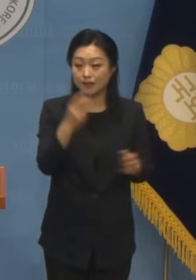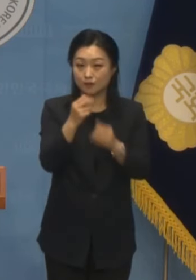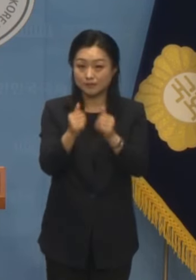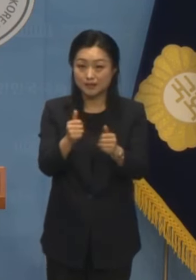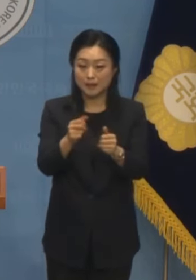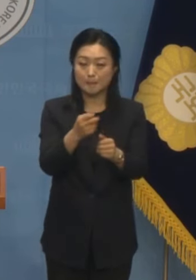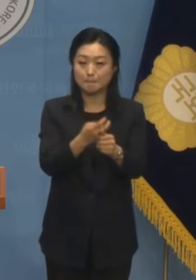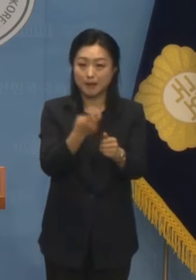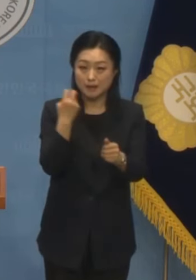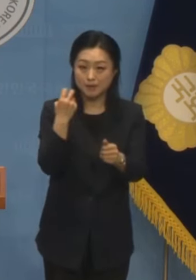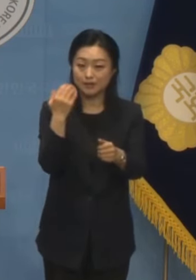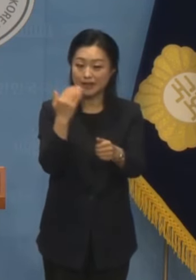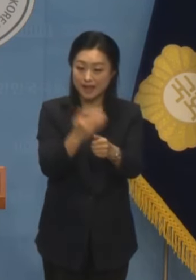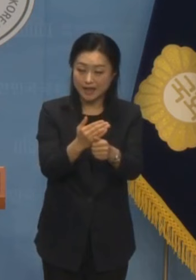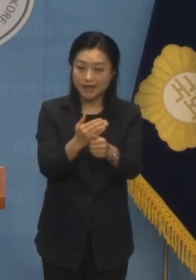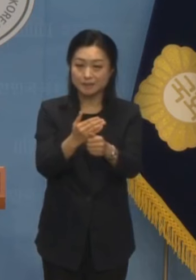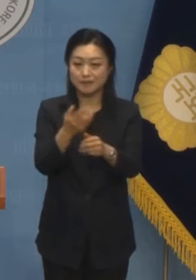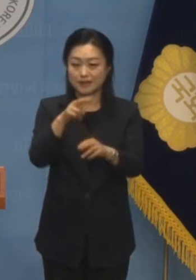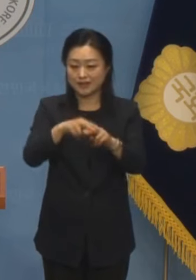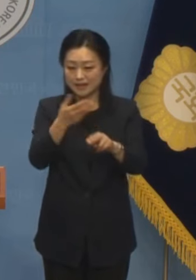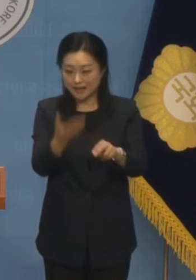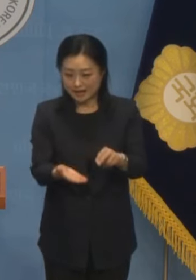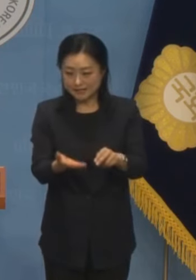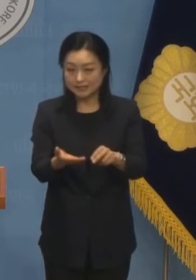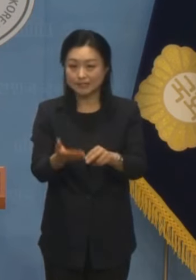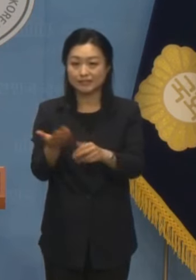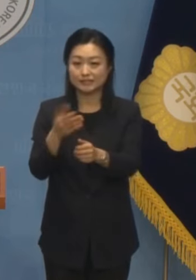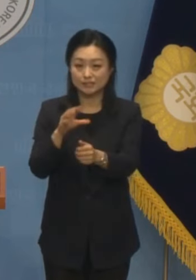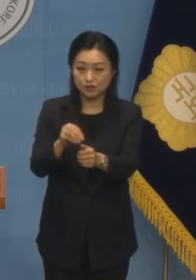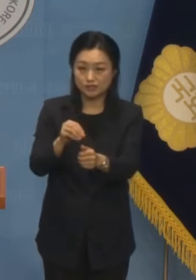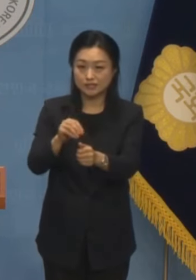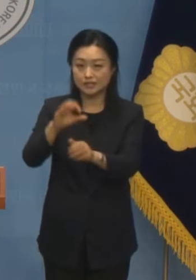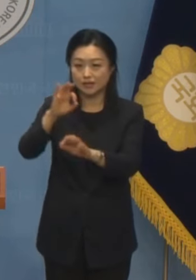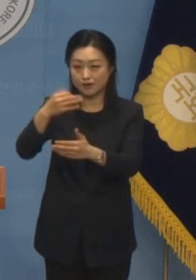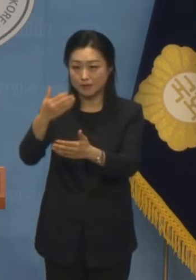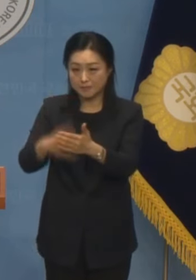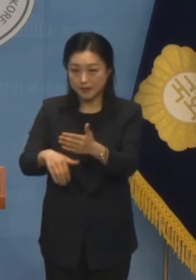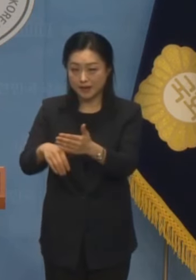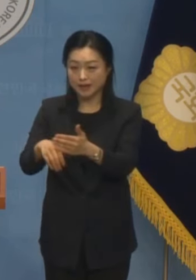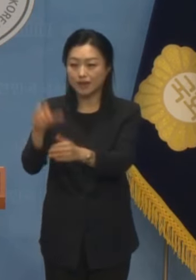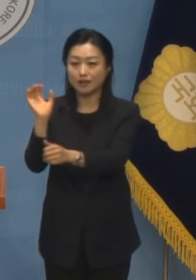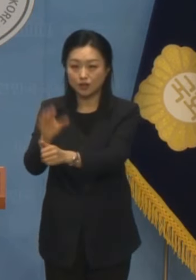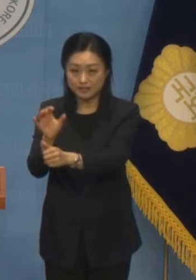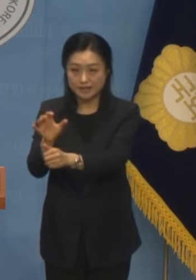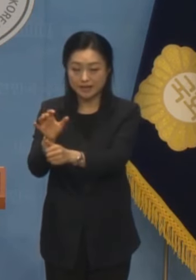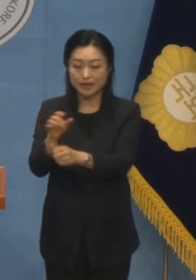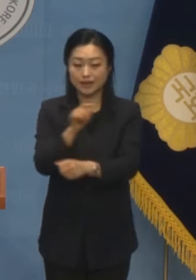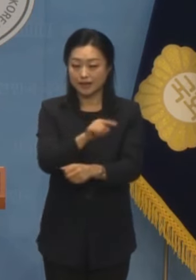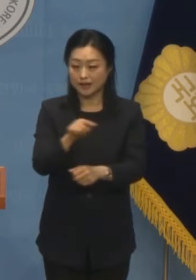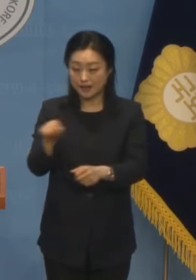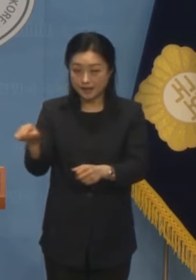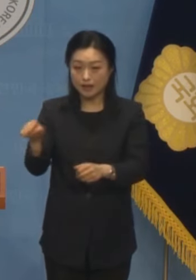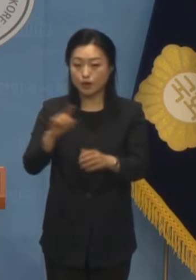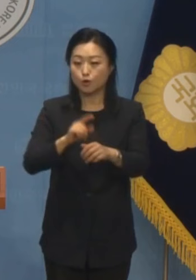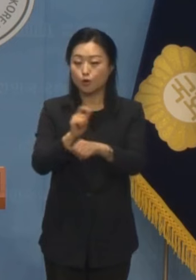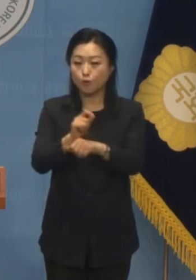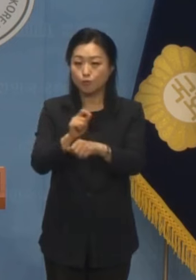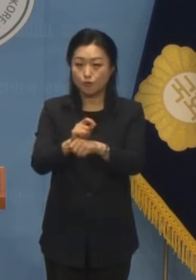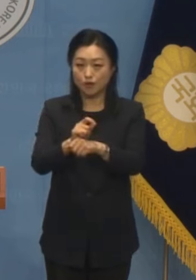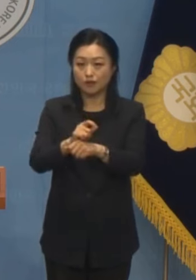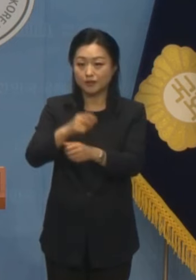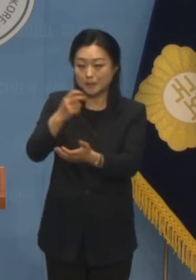파면, 해임, 강등, 정직, 감봉, 견책 등 공무원 징계령에 따라